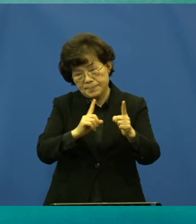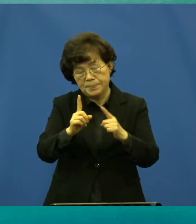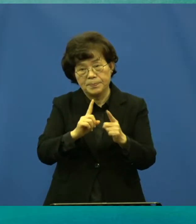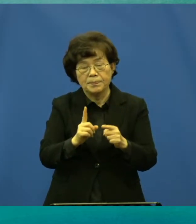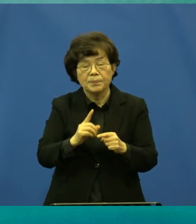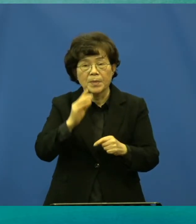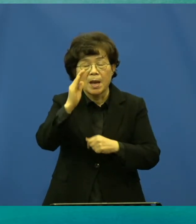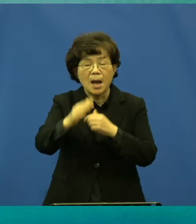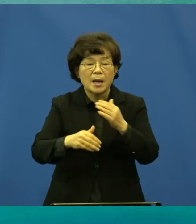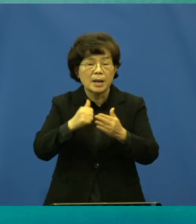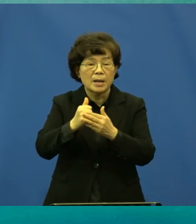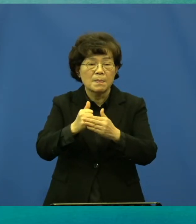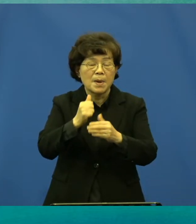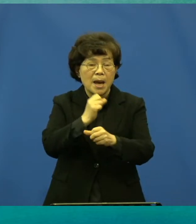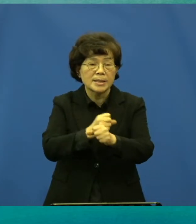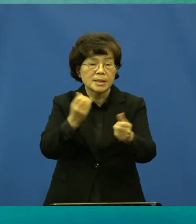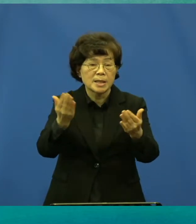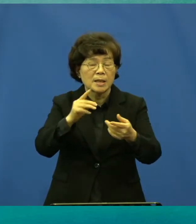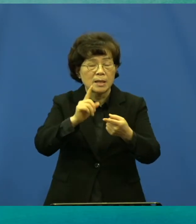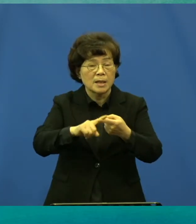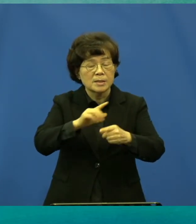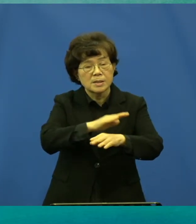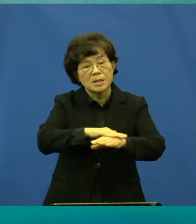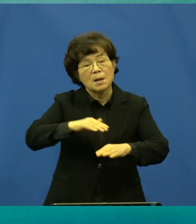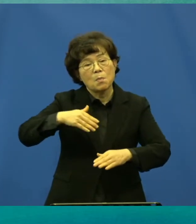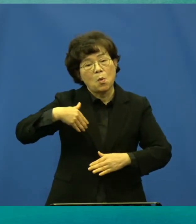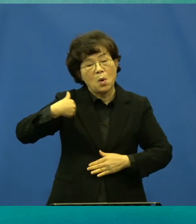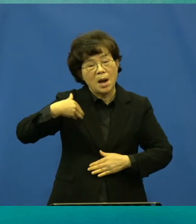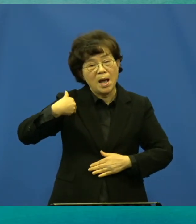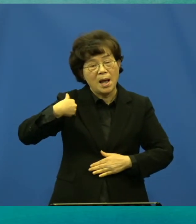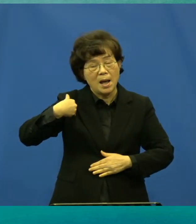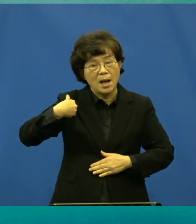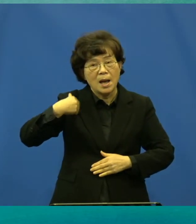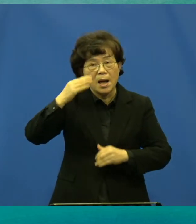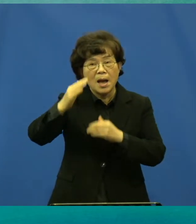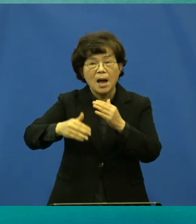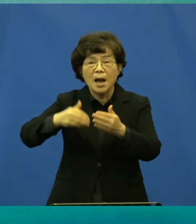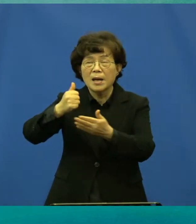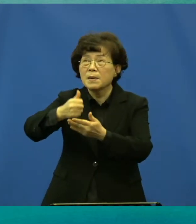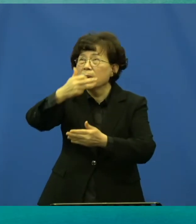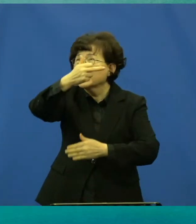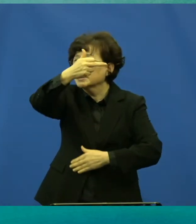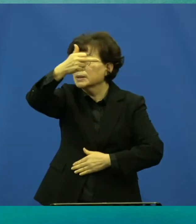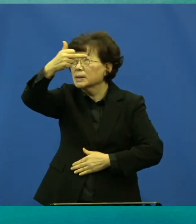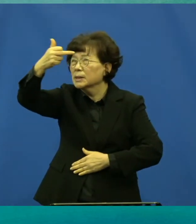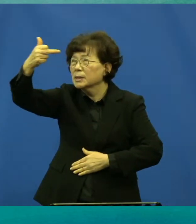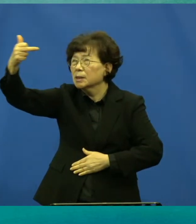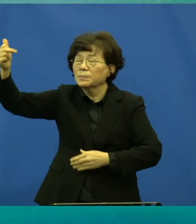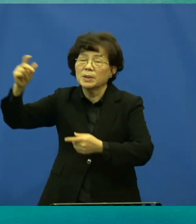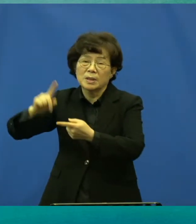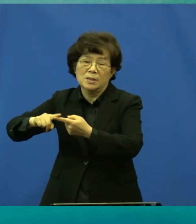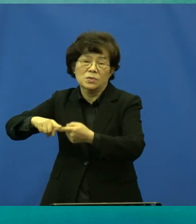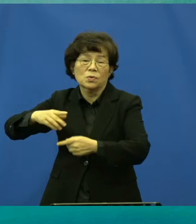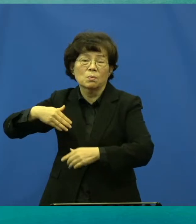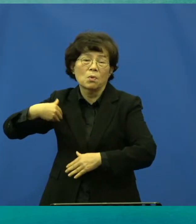우리는 하나님이 하시는 일을 잘 모릅니다. 그분이 얼마나 크신가도 우리는 모릅니다.